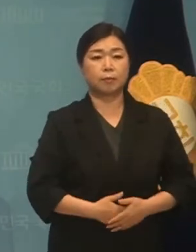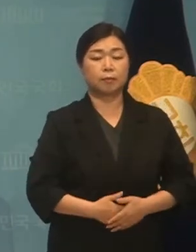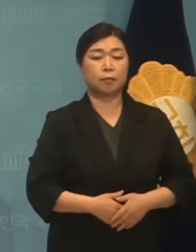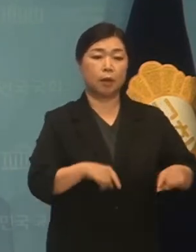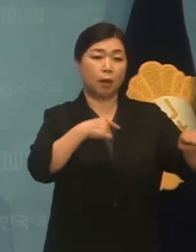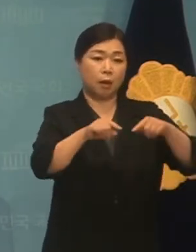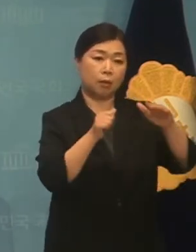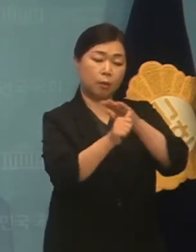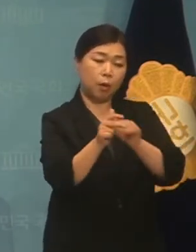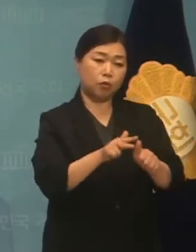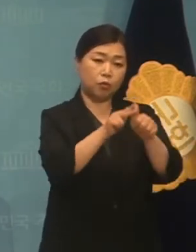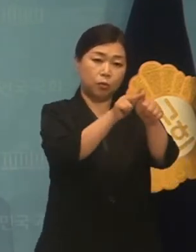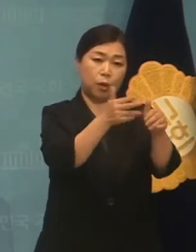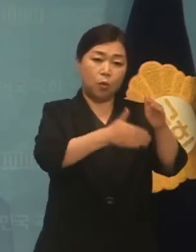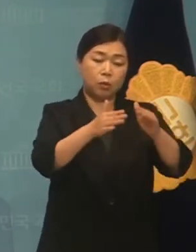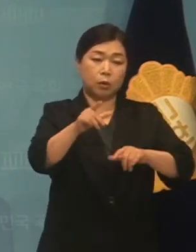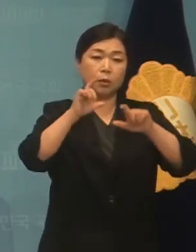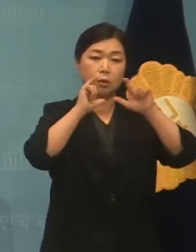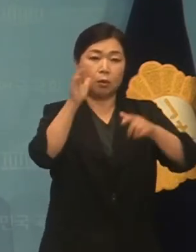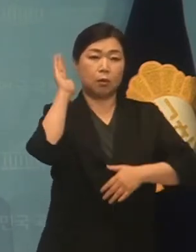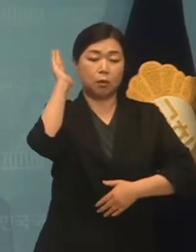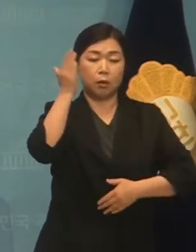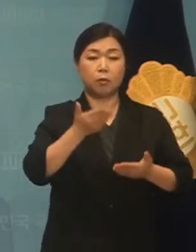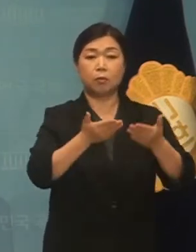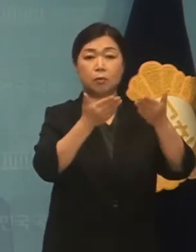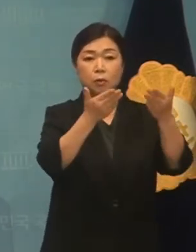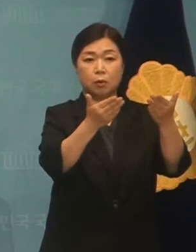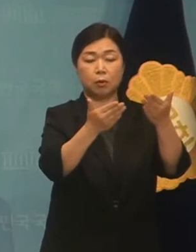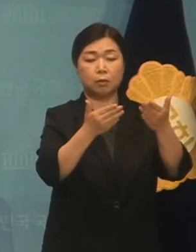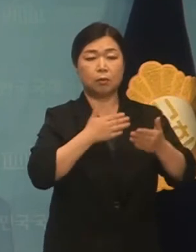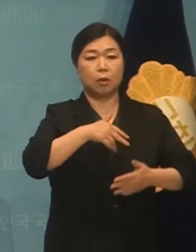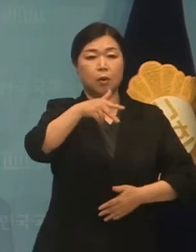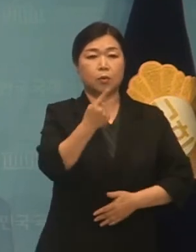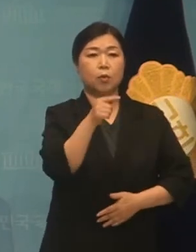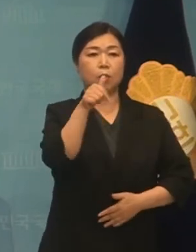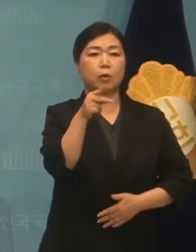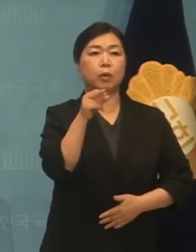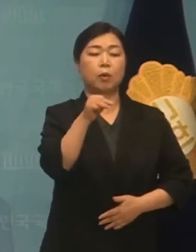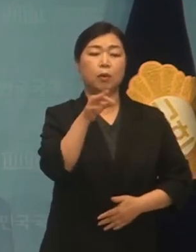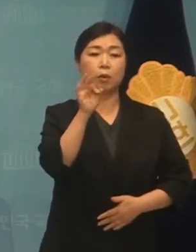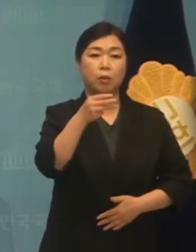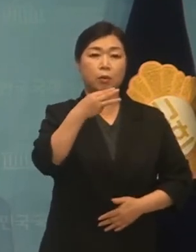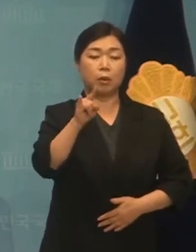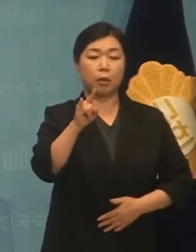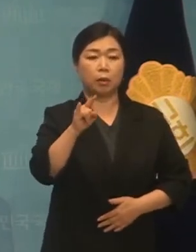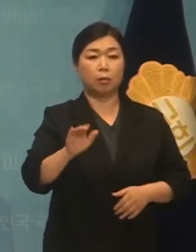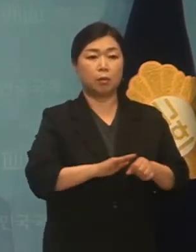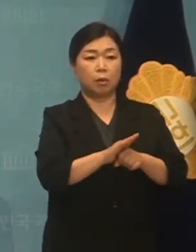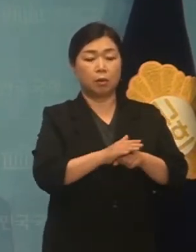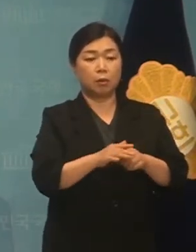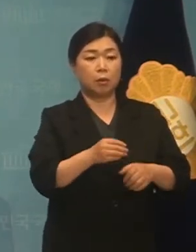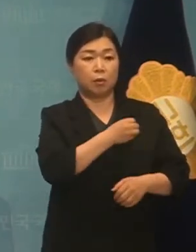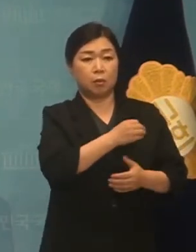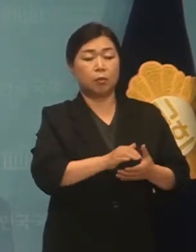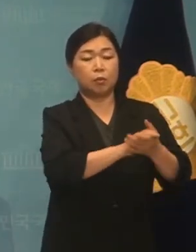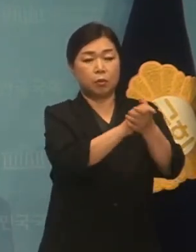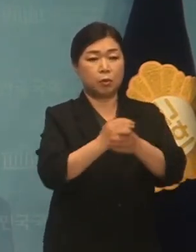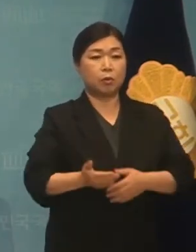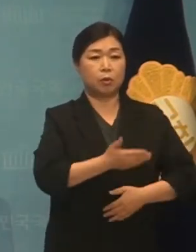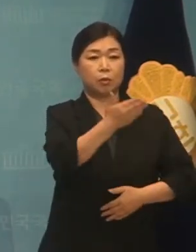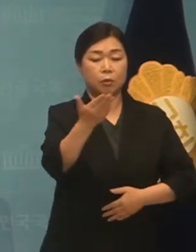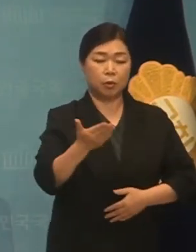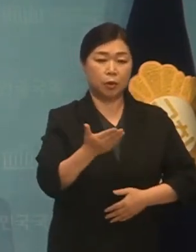당대표 출마를 공식 선언하며 저 조경태는 사랑하는 당원 동지 여러분과 국민